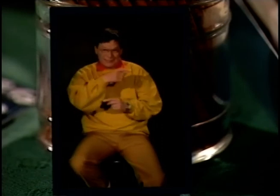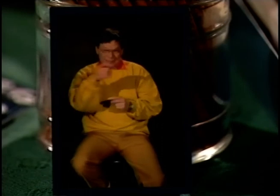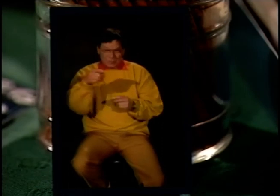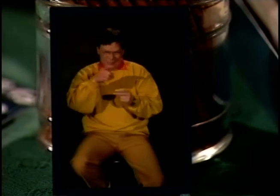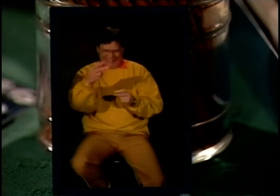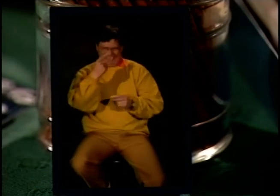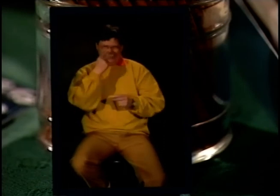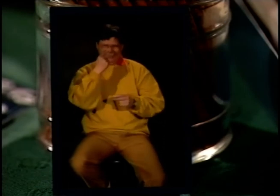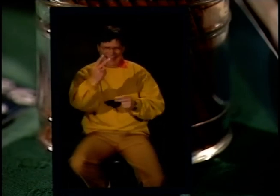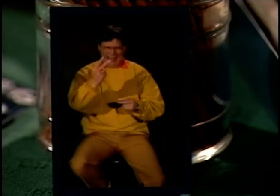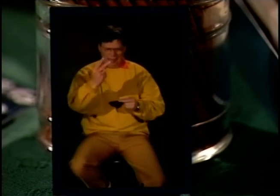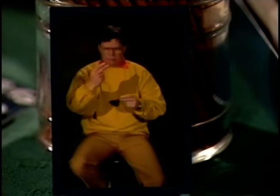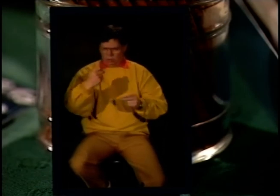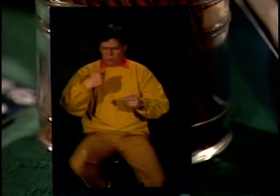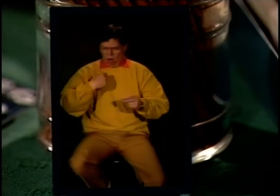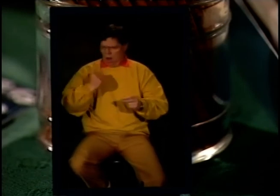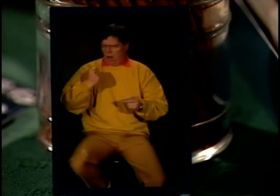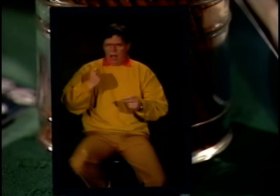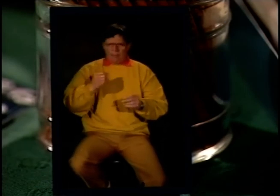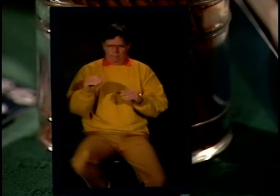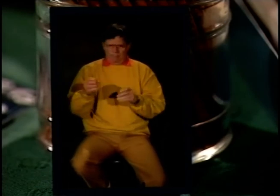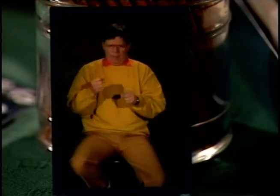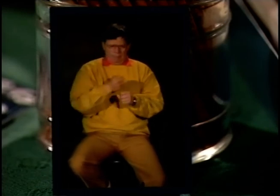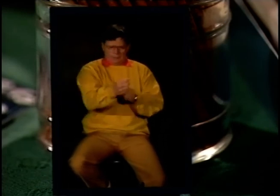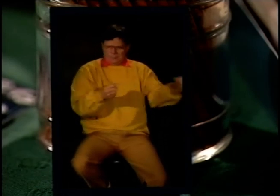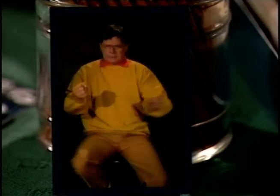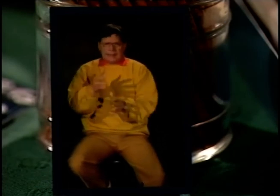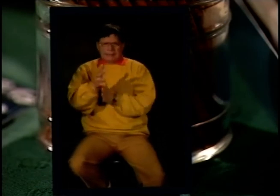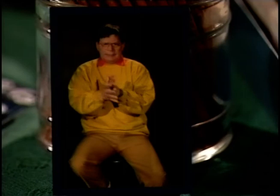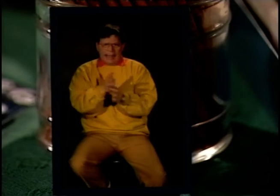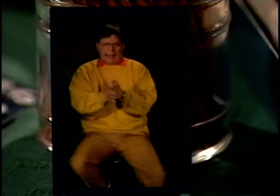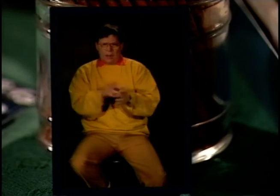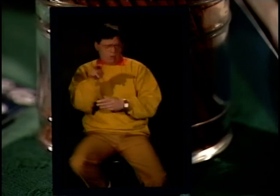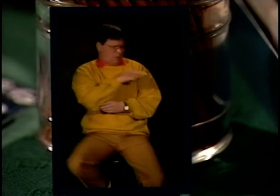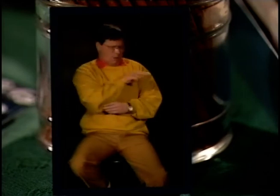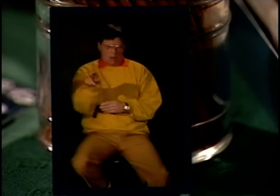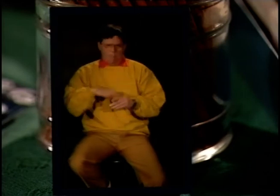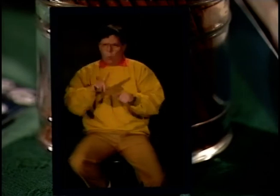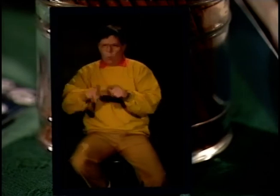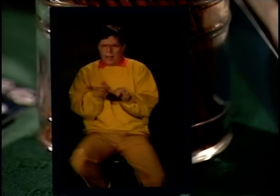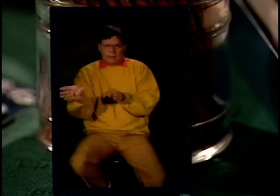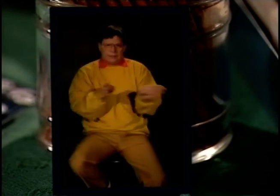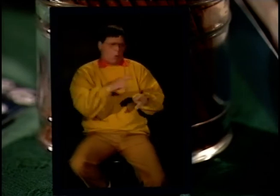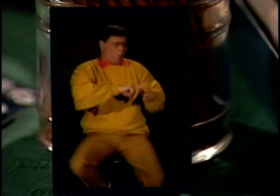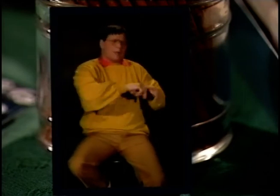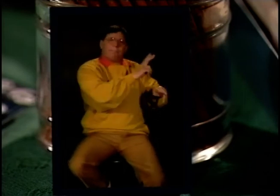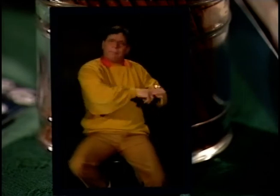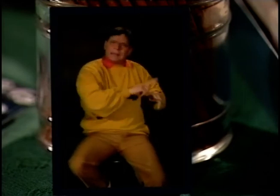Ni såg att jag placerade saker på olika platser omkring mig och att jag använde mig av olika riktningar när jag